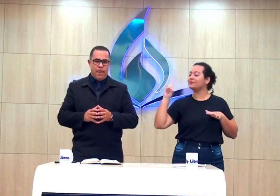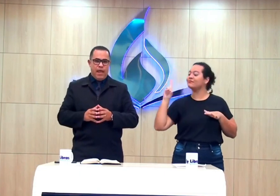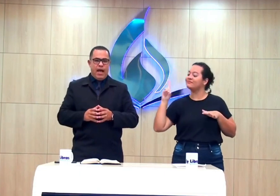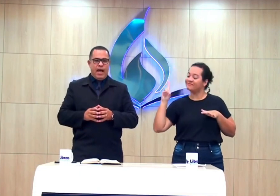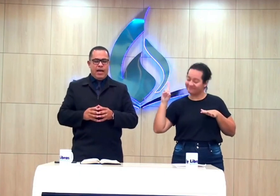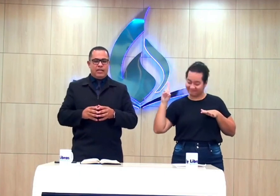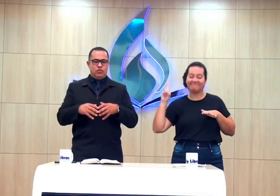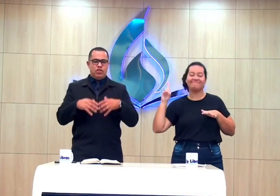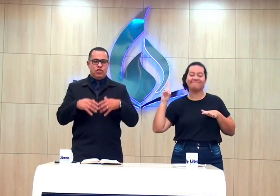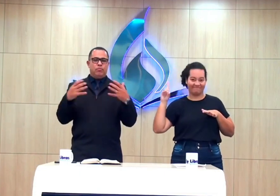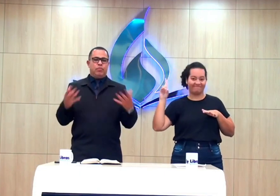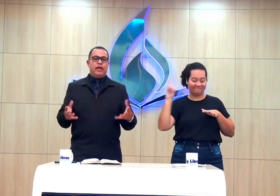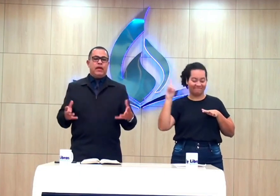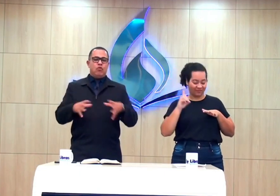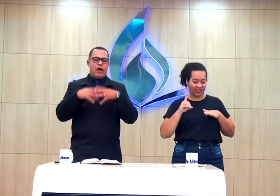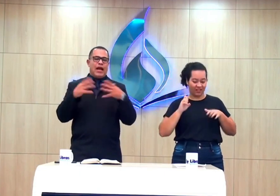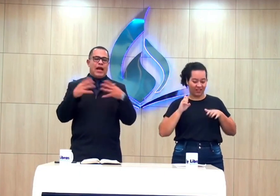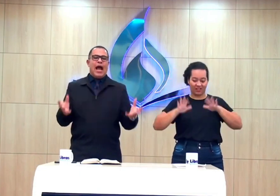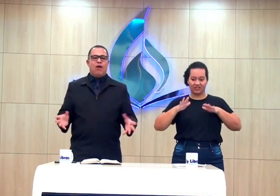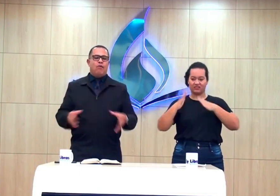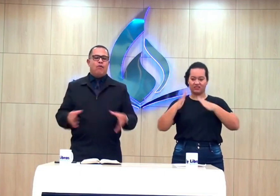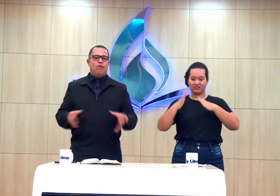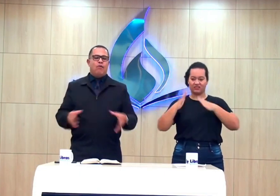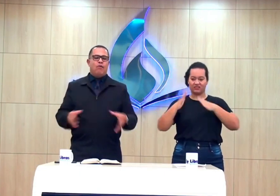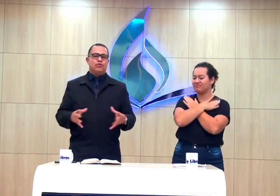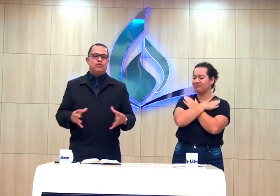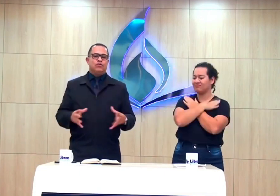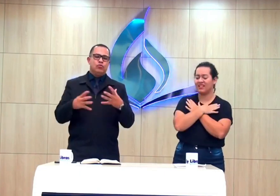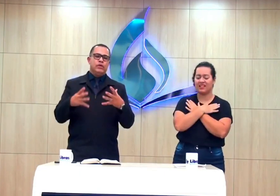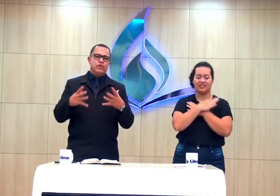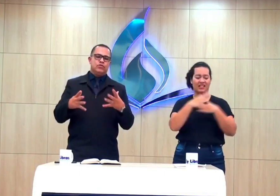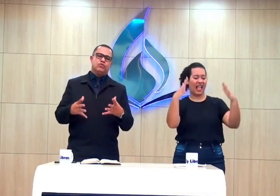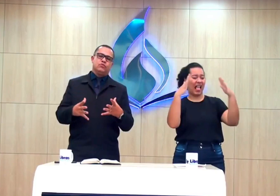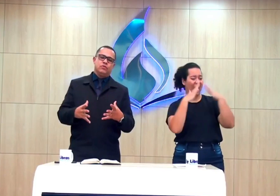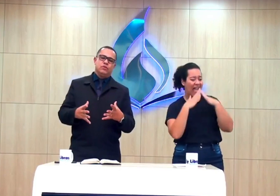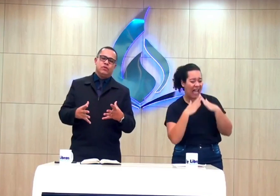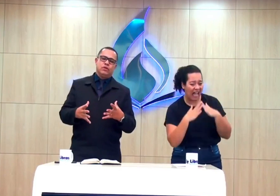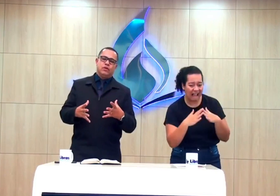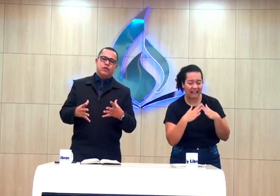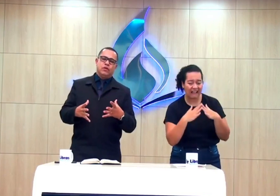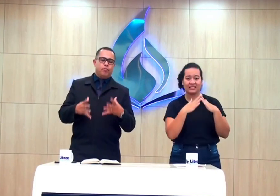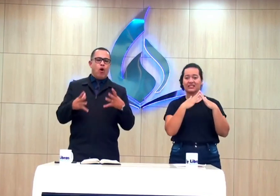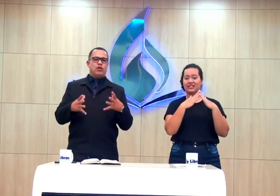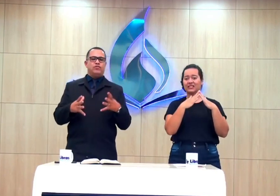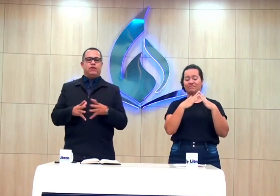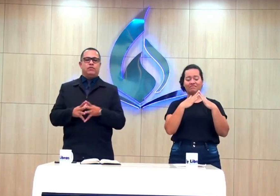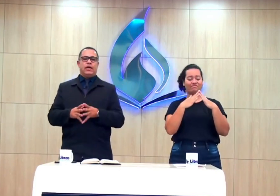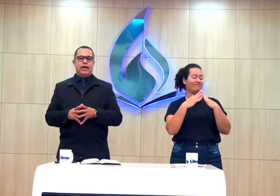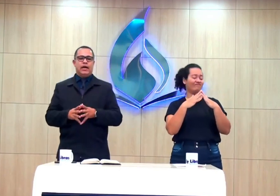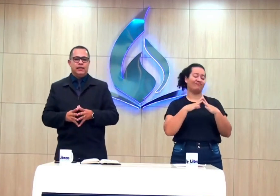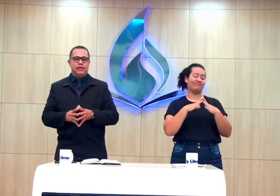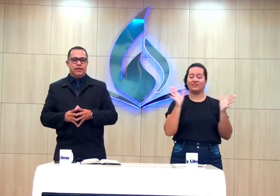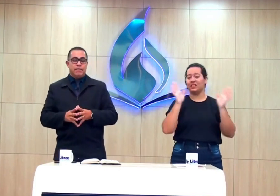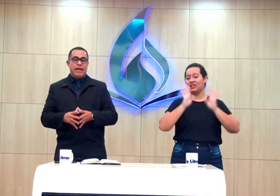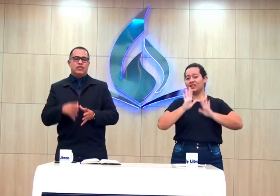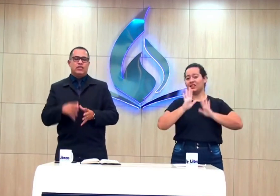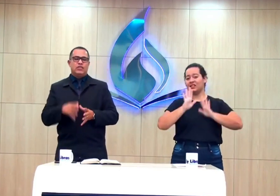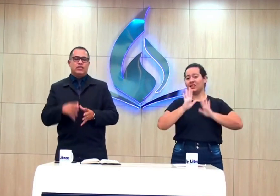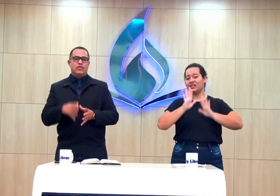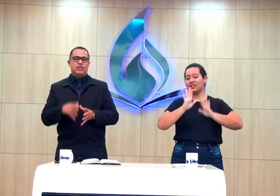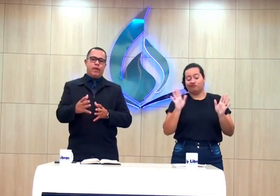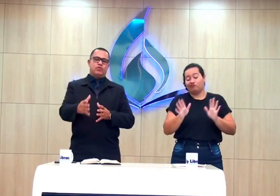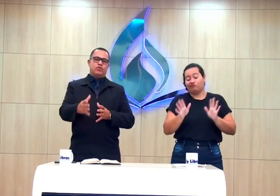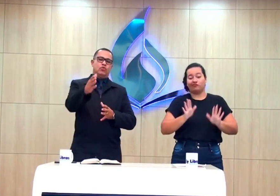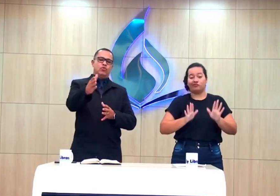faltar. O desemprego, o carro, a casa, tudo isso pode faltar. Mas